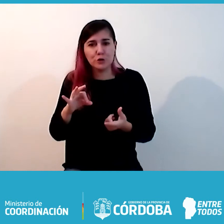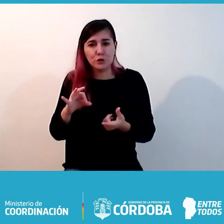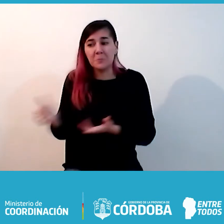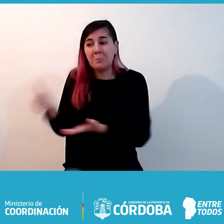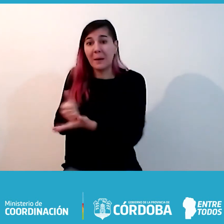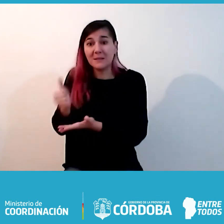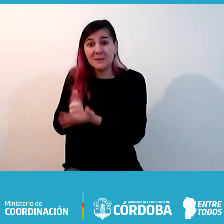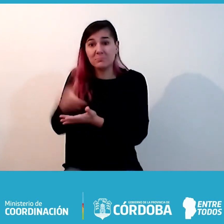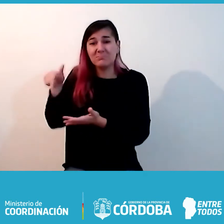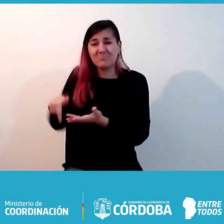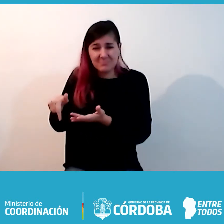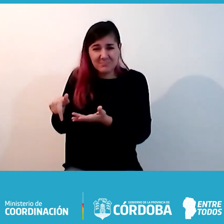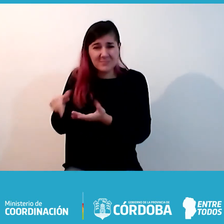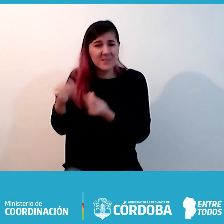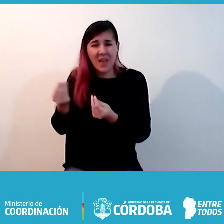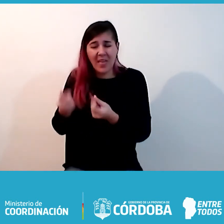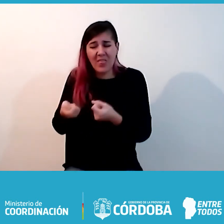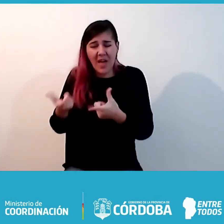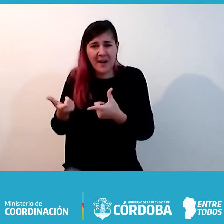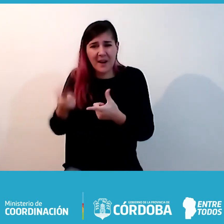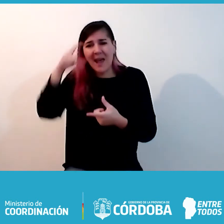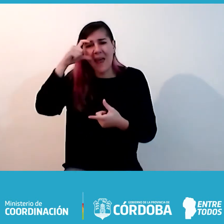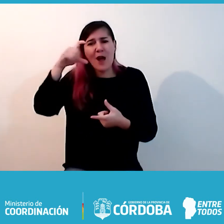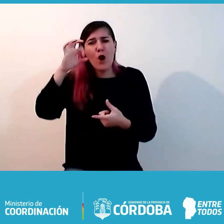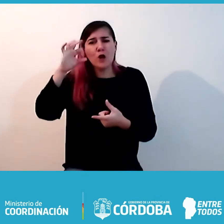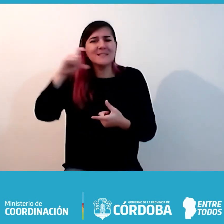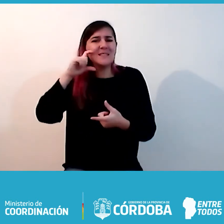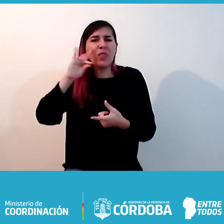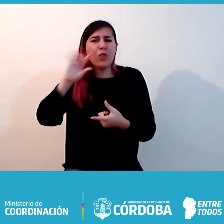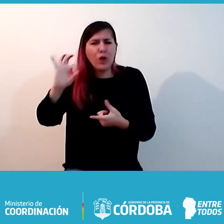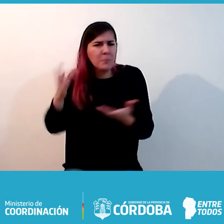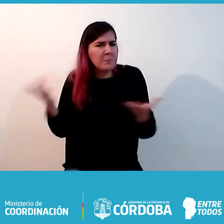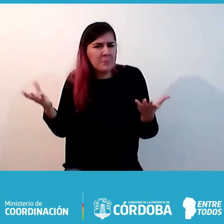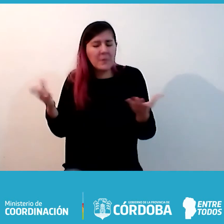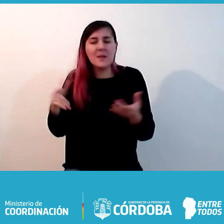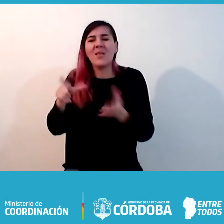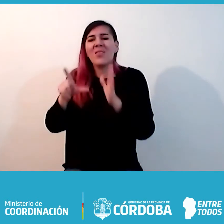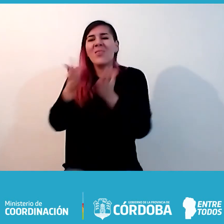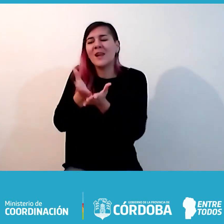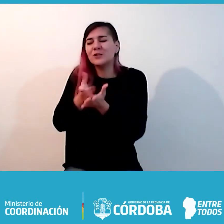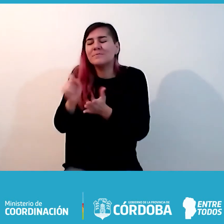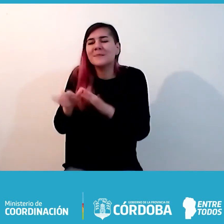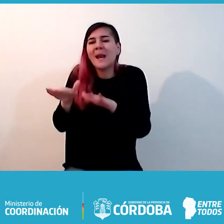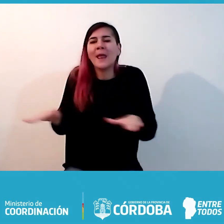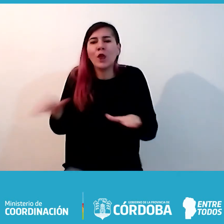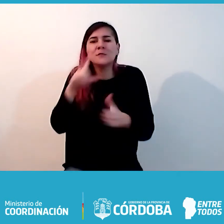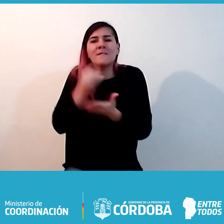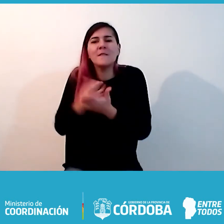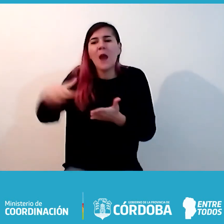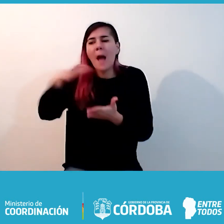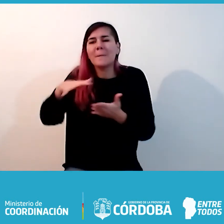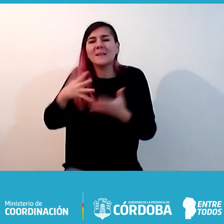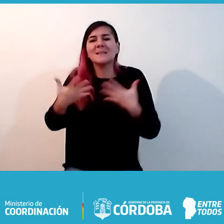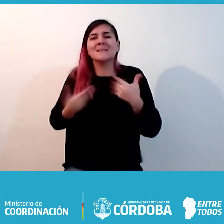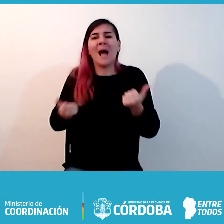este ecocidio. Tenemos vulnerado también el derecho del niño a vivir en un ambiente sano, también el de la vivencia única, el